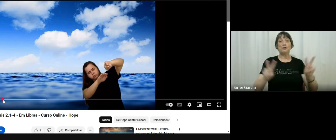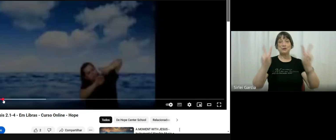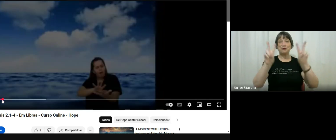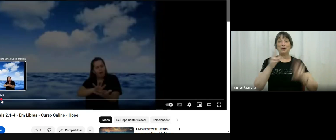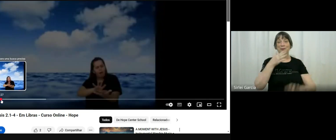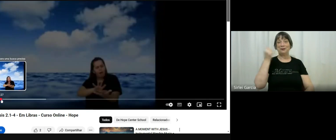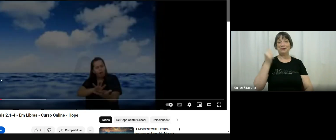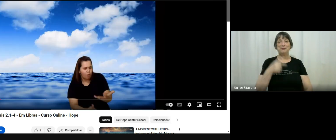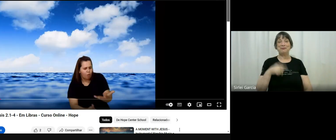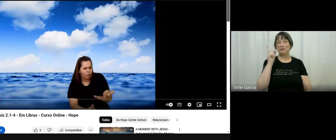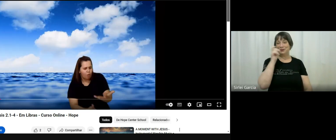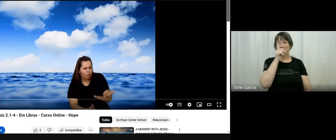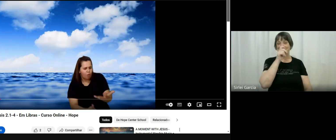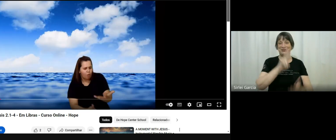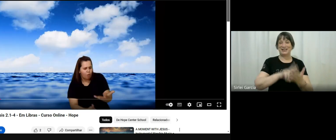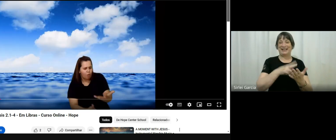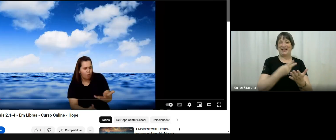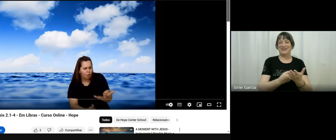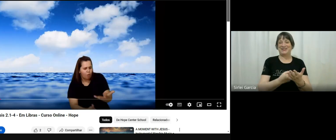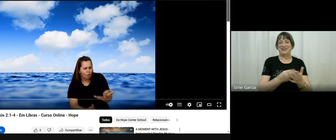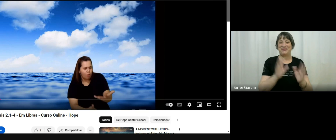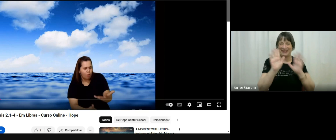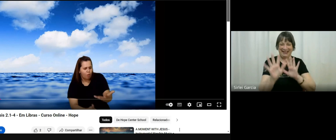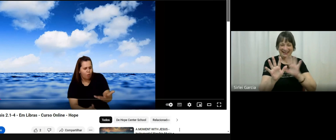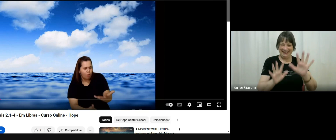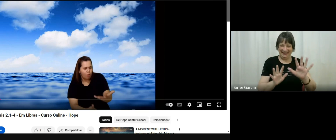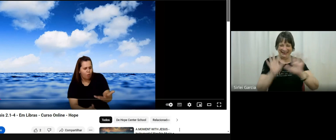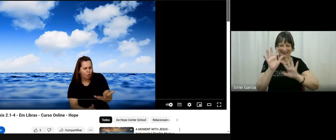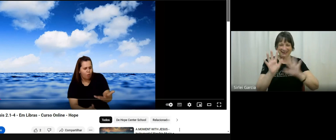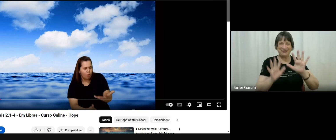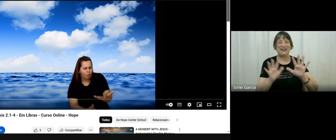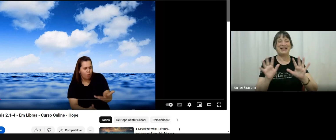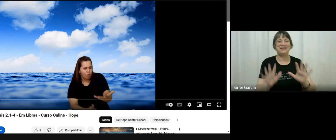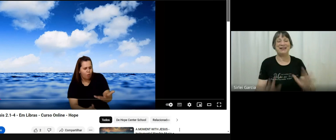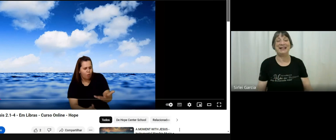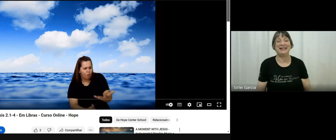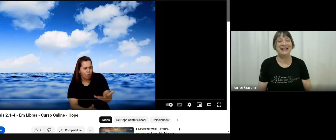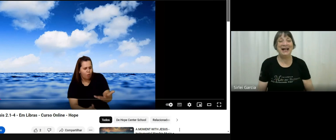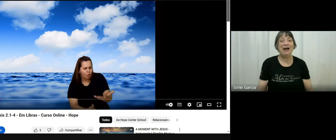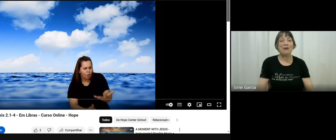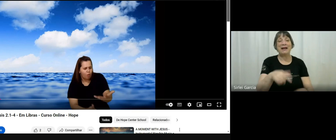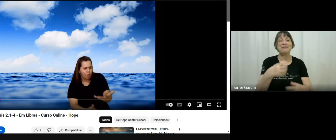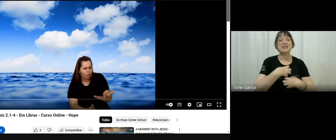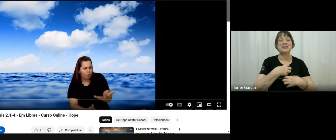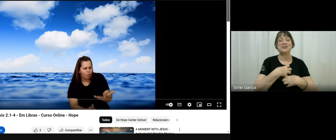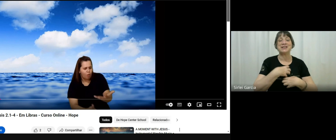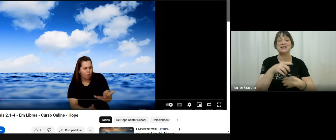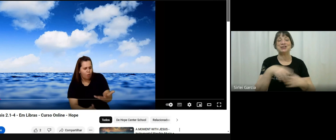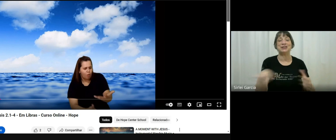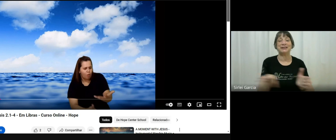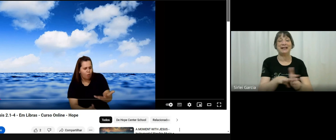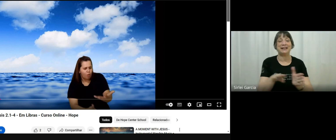O visual melhorou, mas ficou difícil de traduzir, porque ficou em câmera lenta. Como é que vocês estão